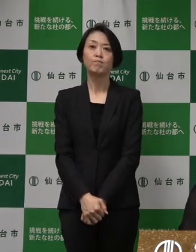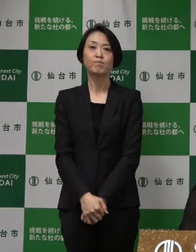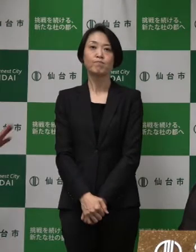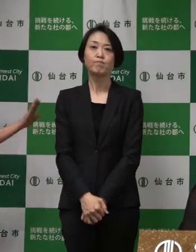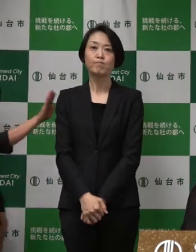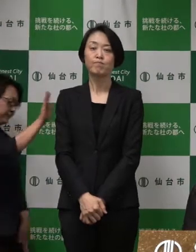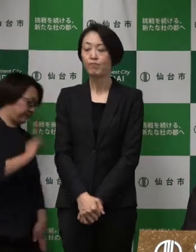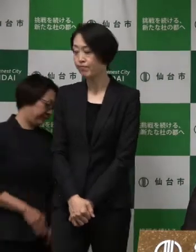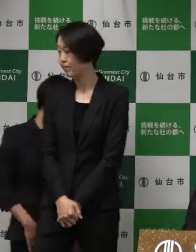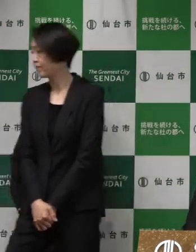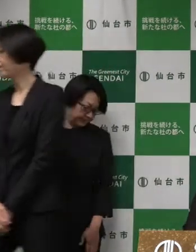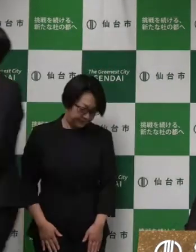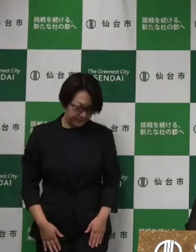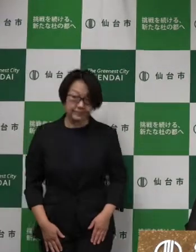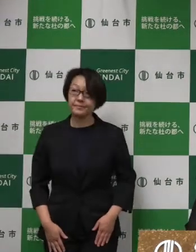どうぞ。